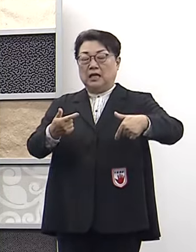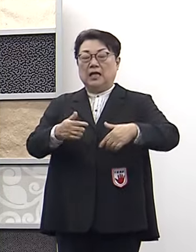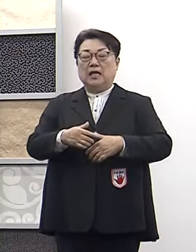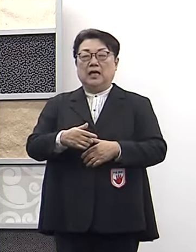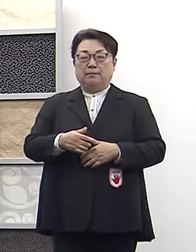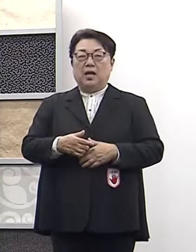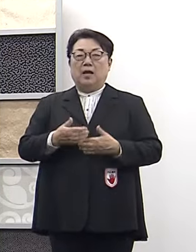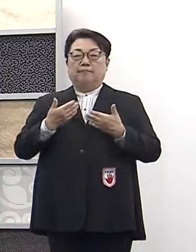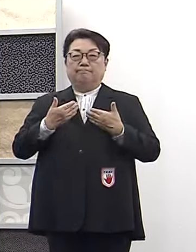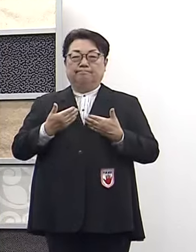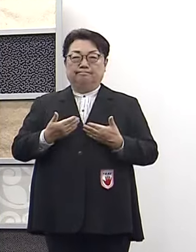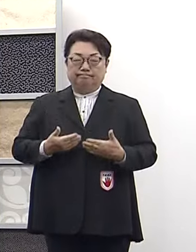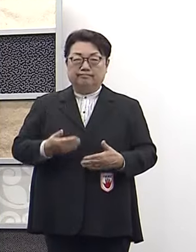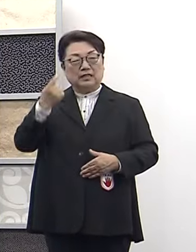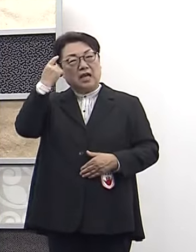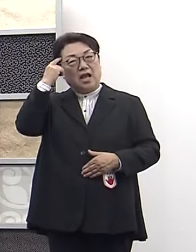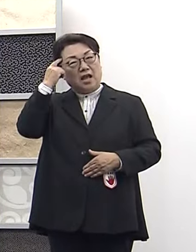考えてみたいとは思います。